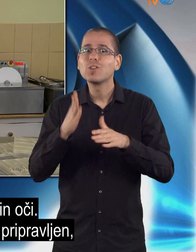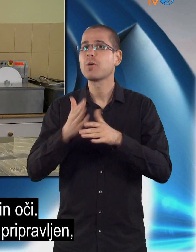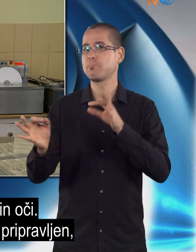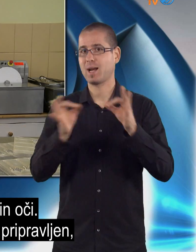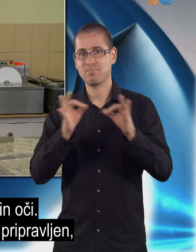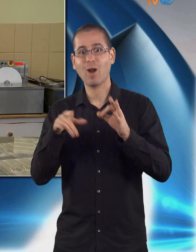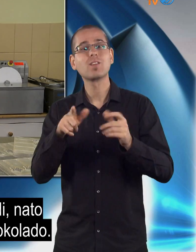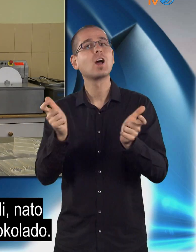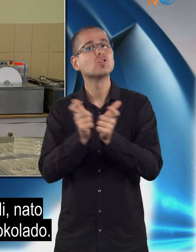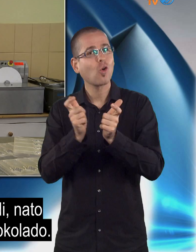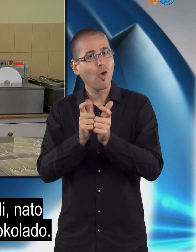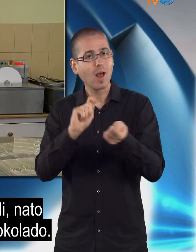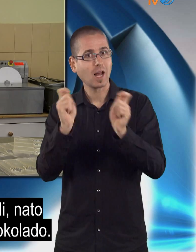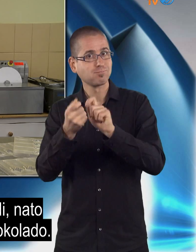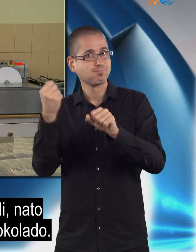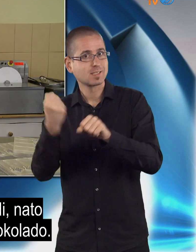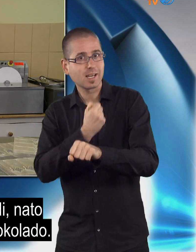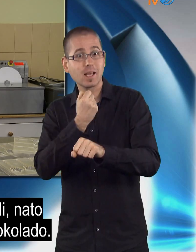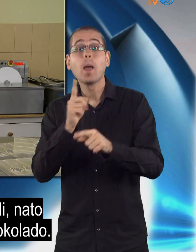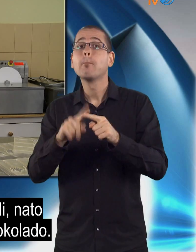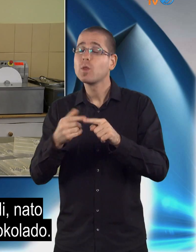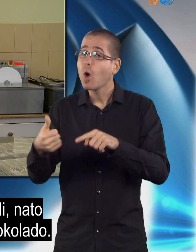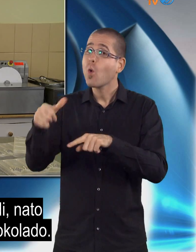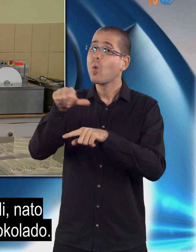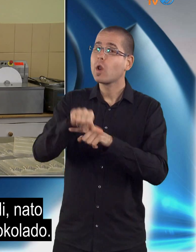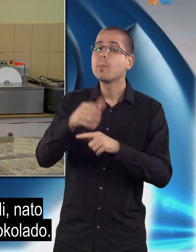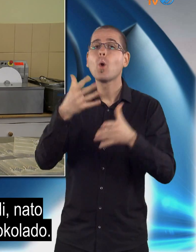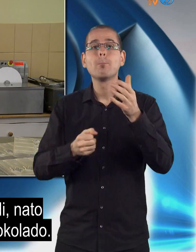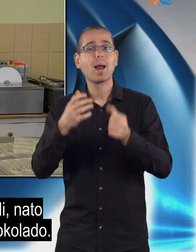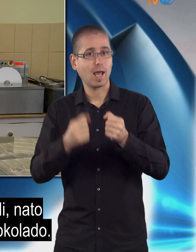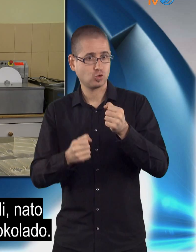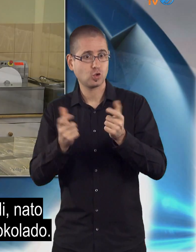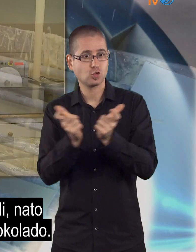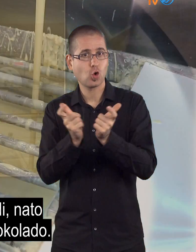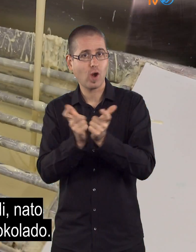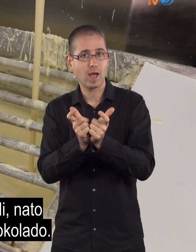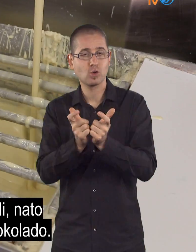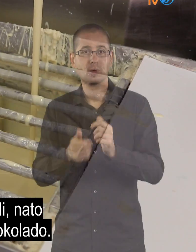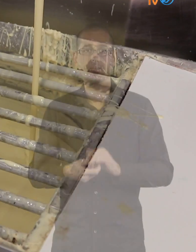medvedek pripravljen, da se čokolada strdi in na to vlijemo mlečno čokolado.